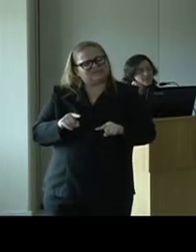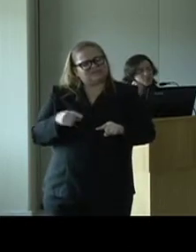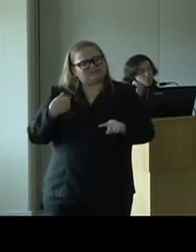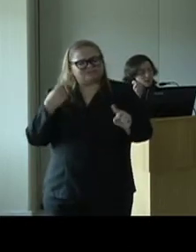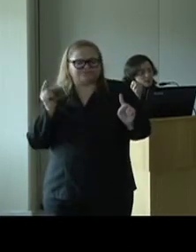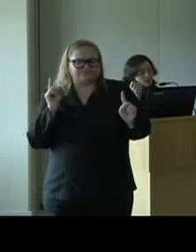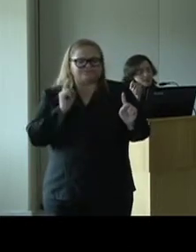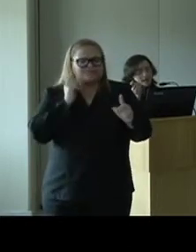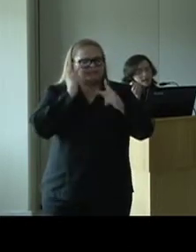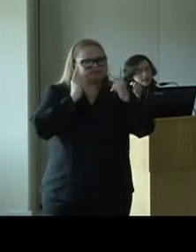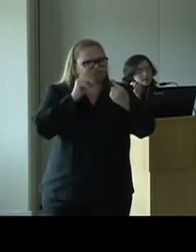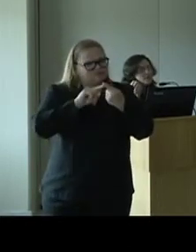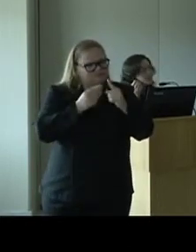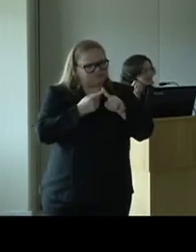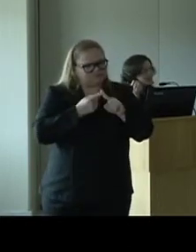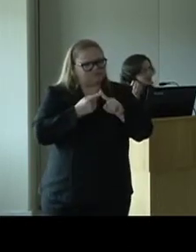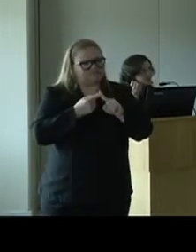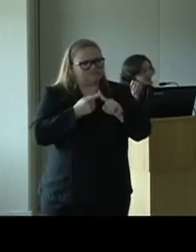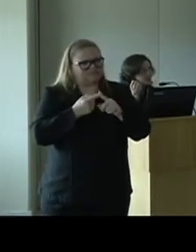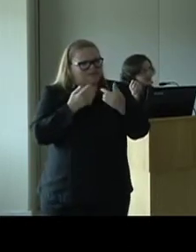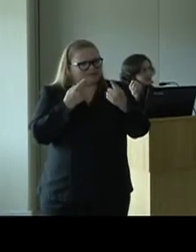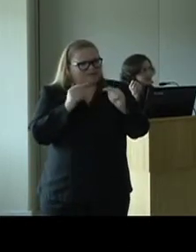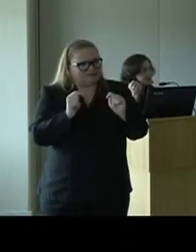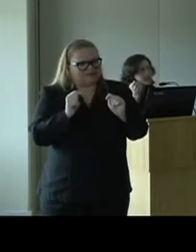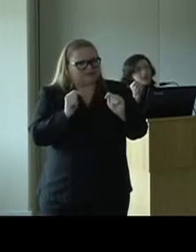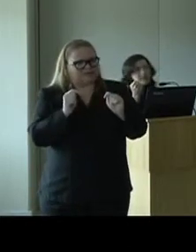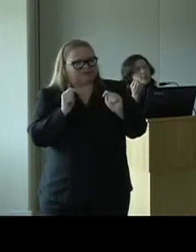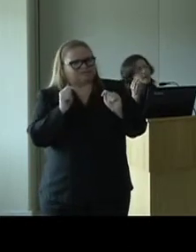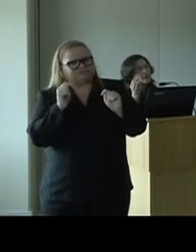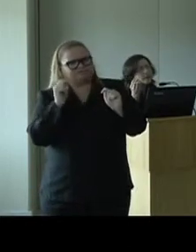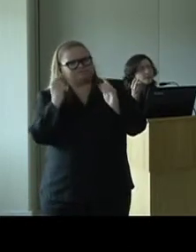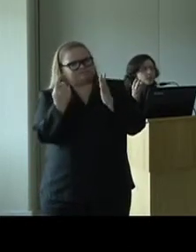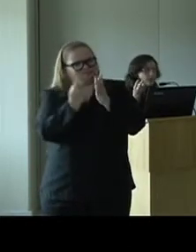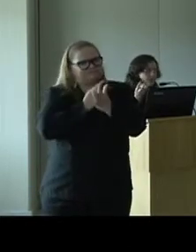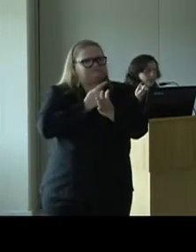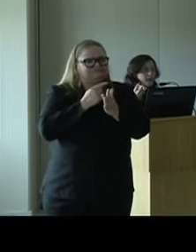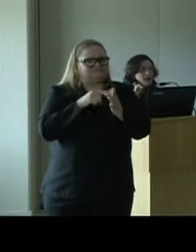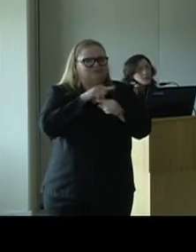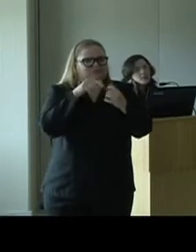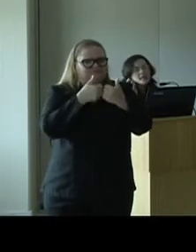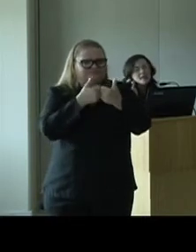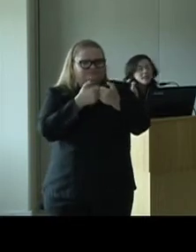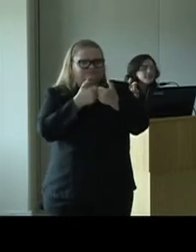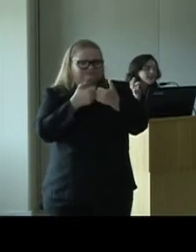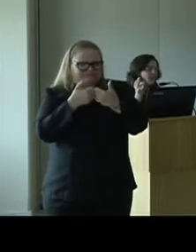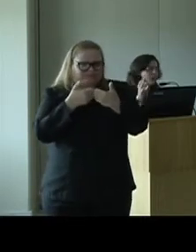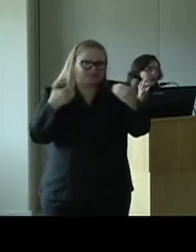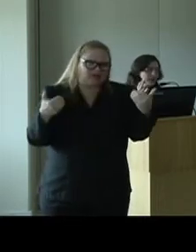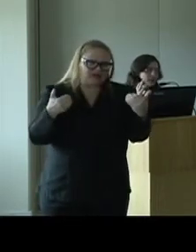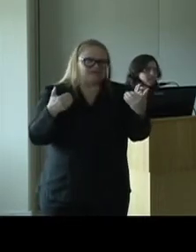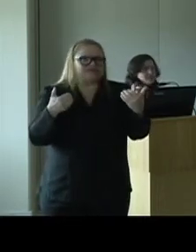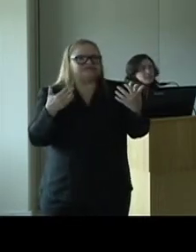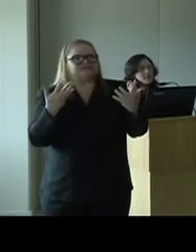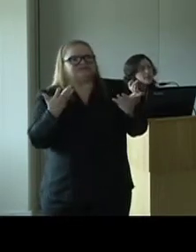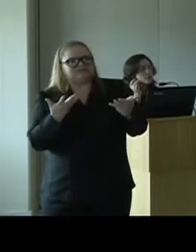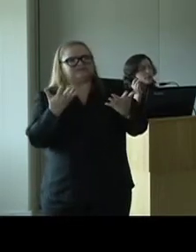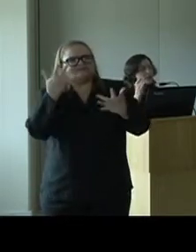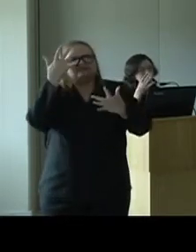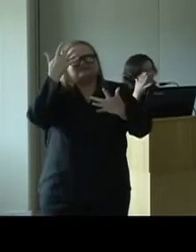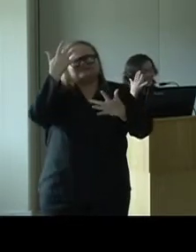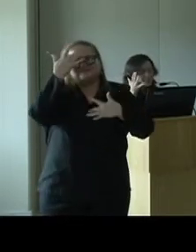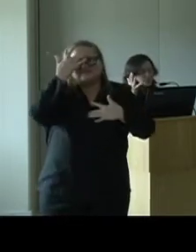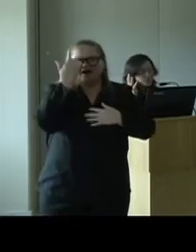a visitarnos una amiga que había intentado suicidarse después de que el novio la había dejado, de que le habían detectado un cáncer bien